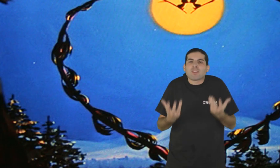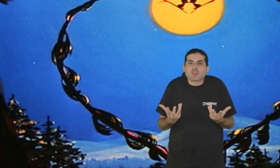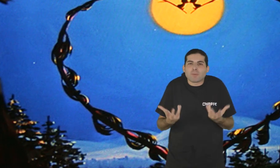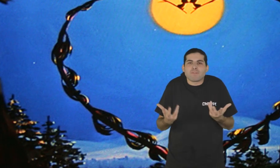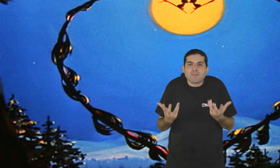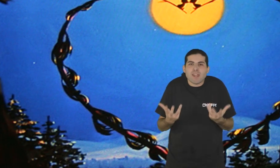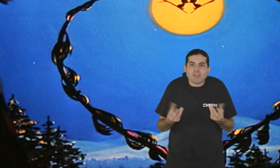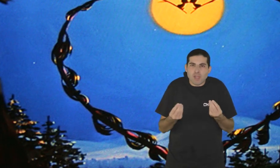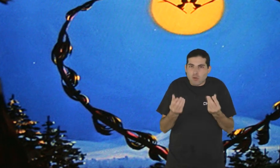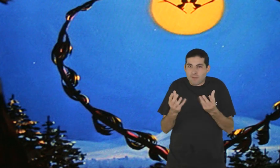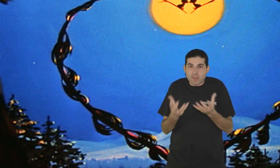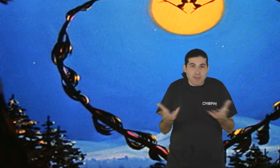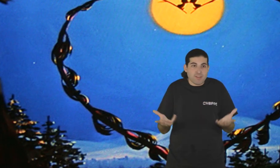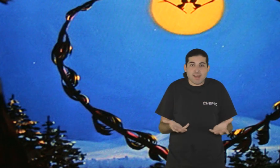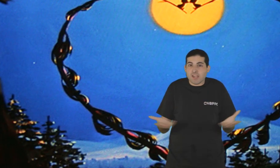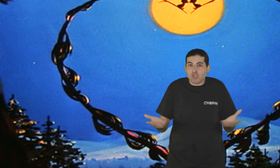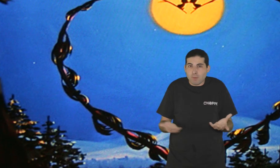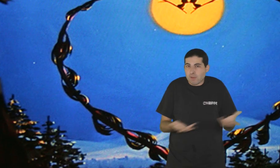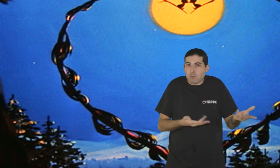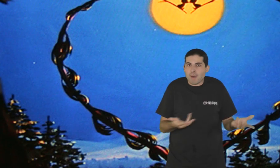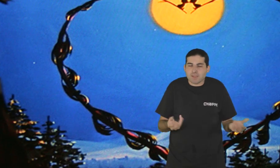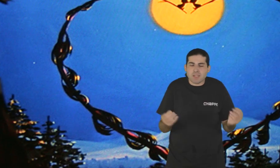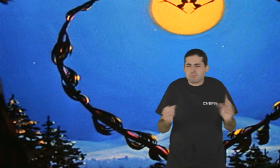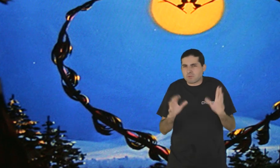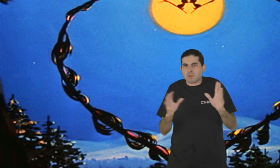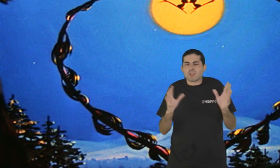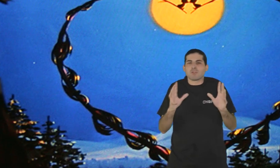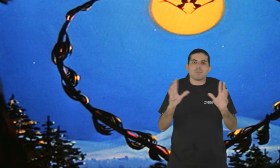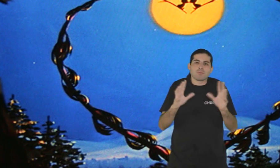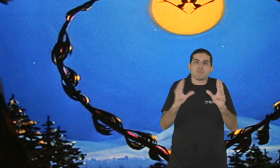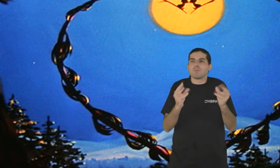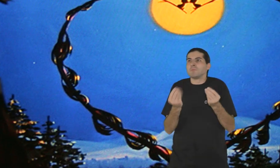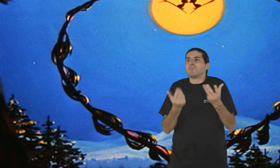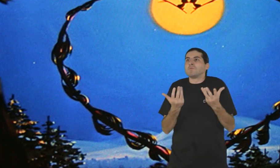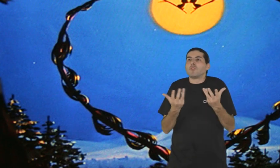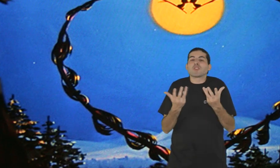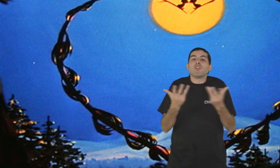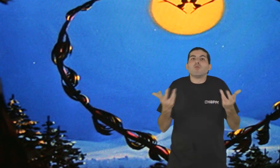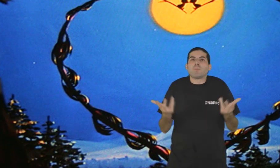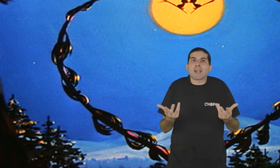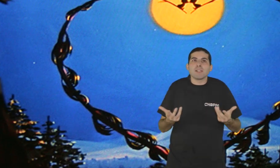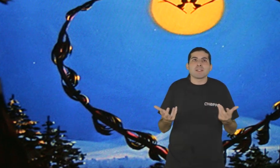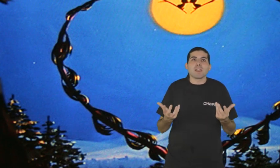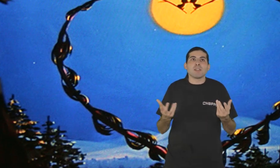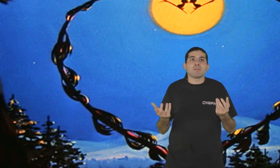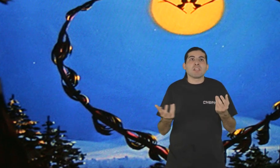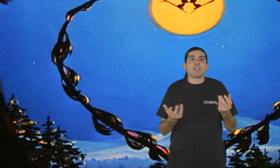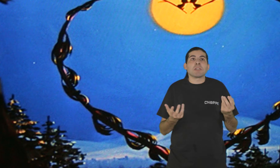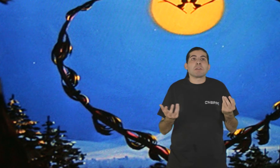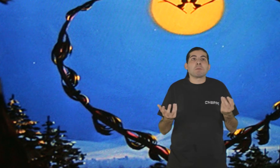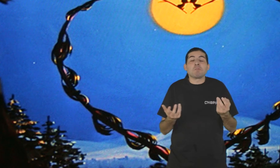come ha fatto a sopravvivere? Cioè come ha fatto ad avere le energie poi per combattere? Questo non lo sviluppa la